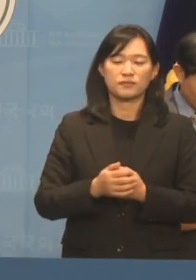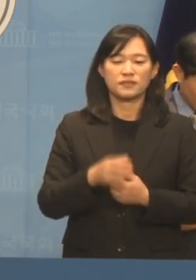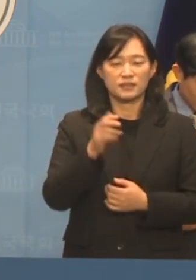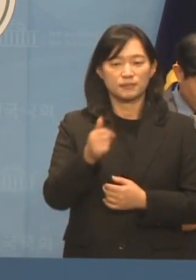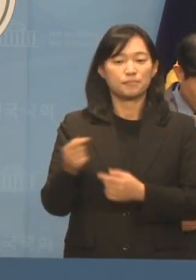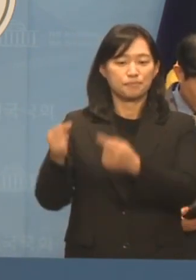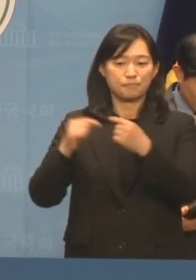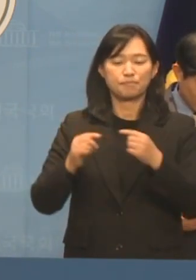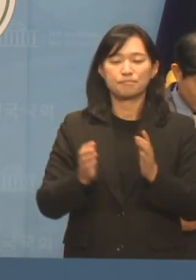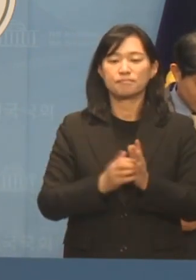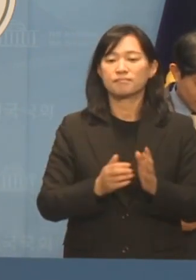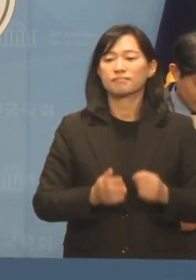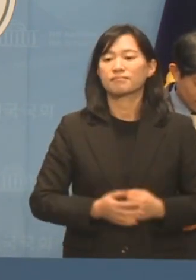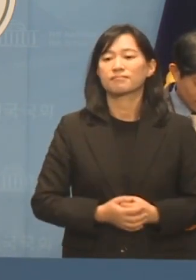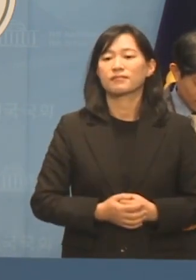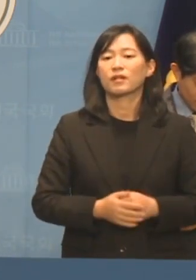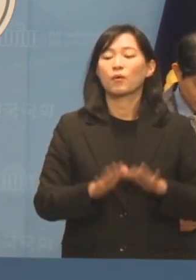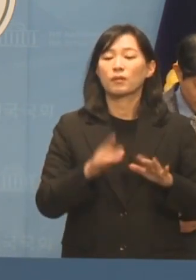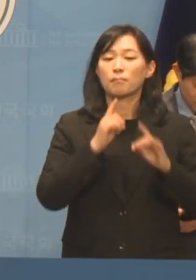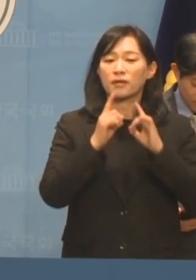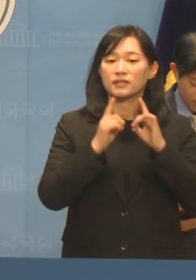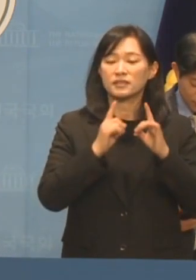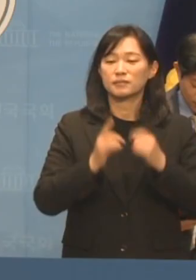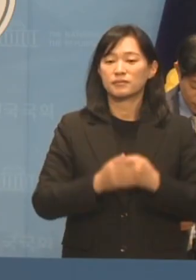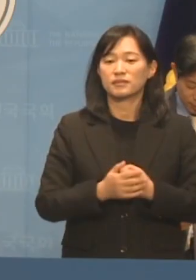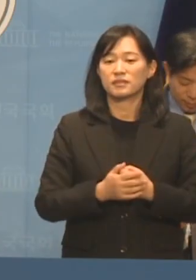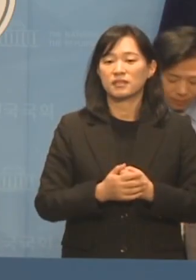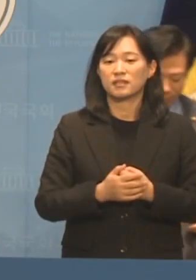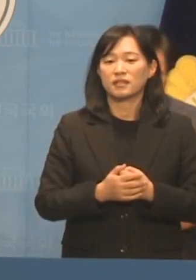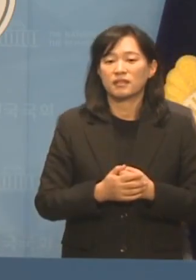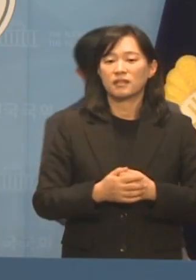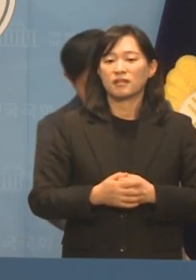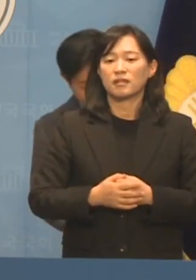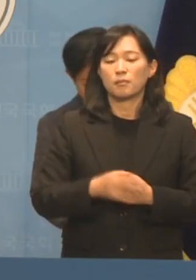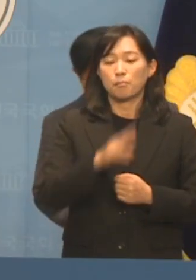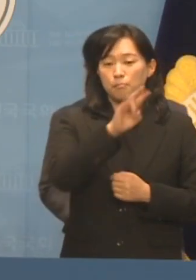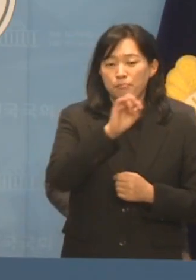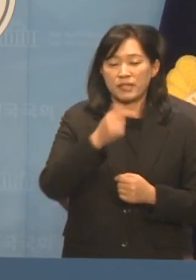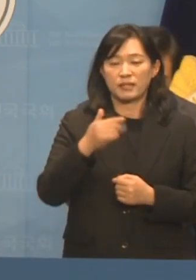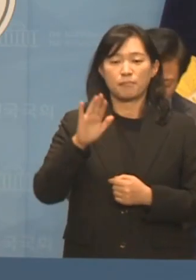참가하셨습니다. 오늘 말씀은 을지로위원회 민병덕